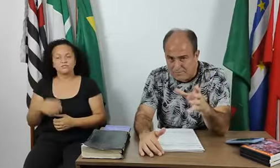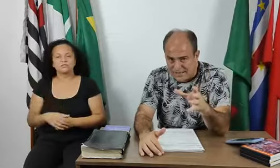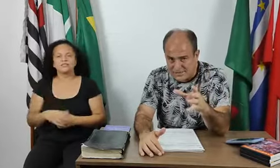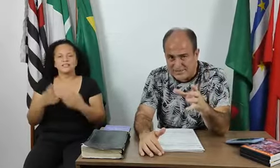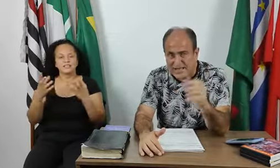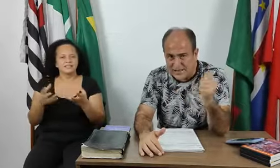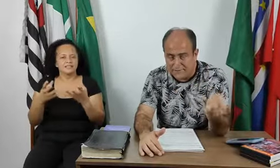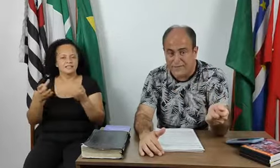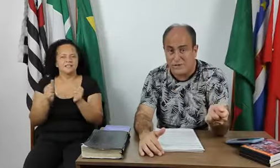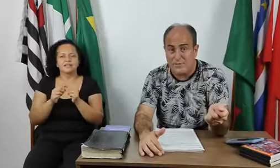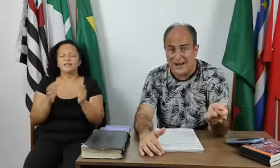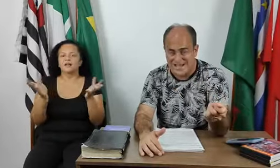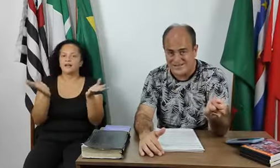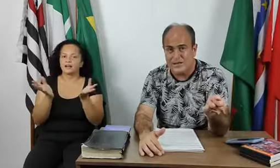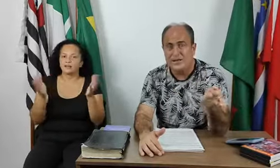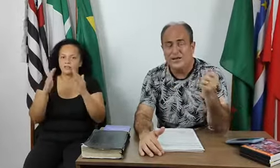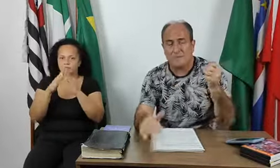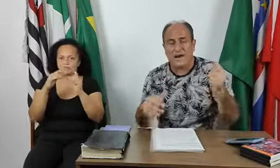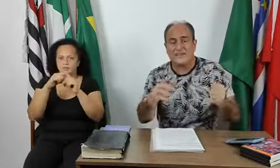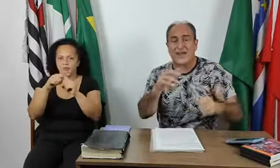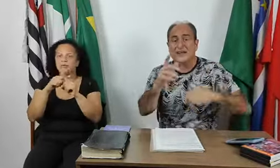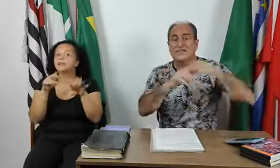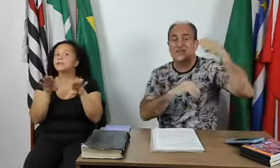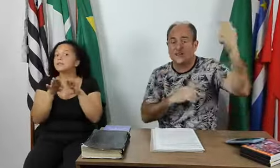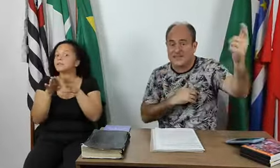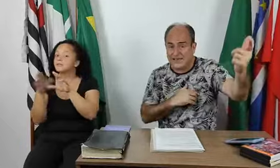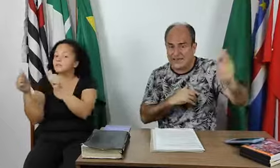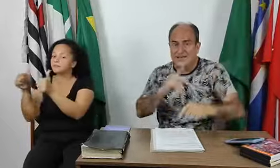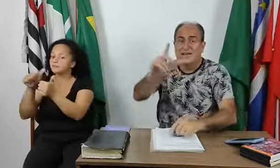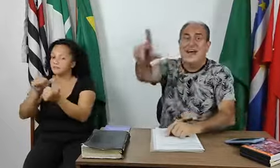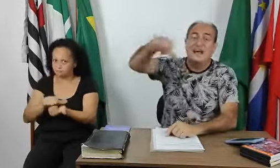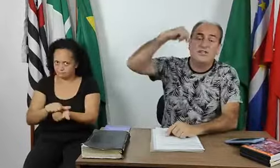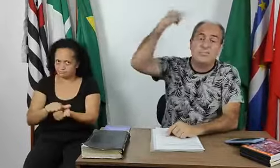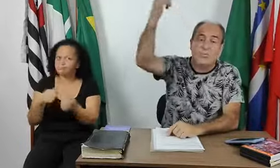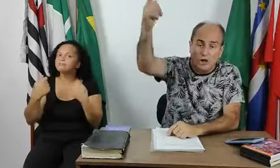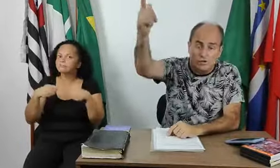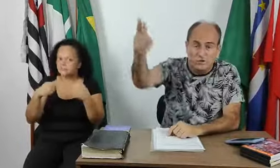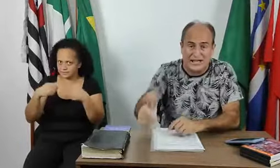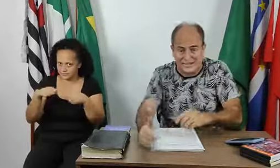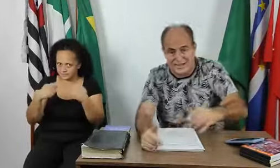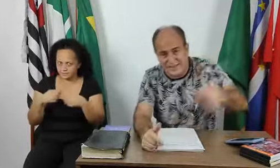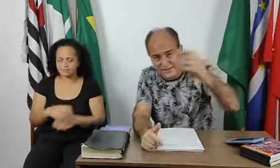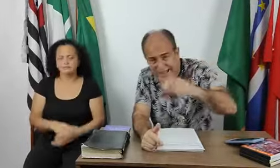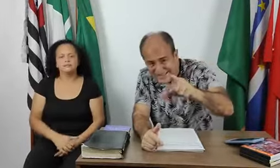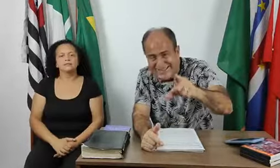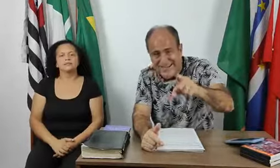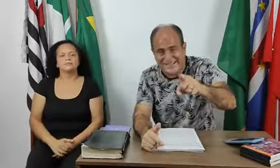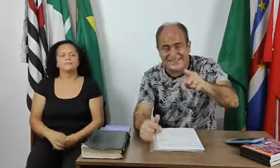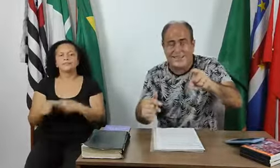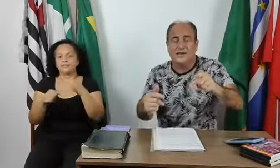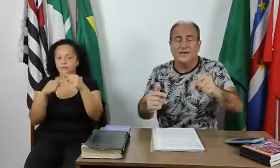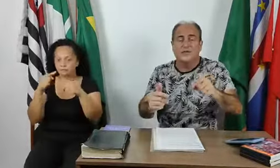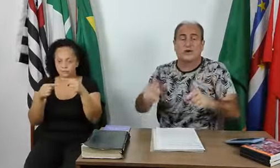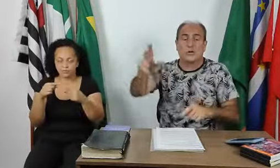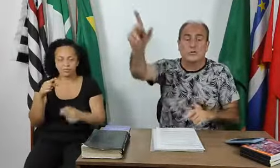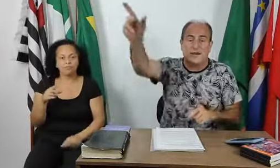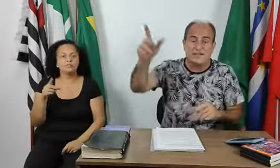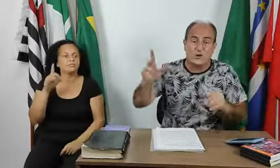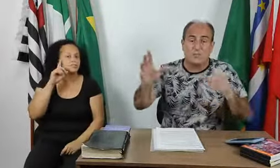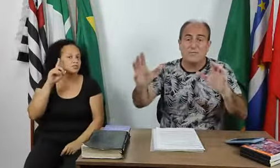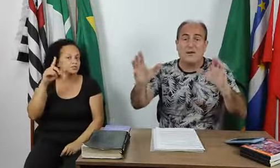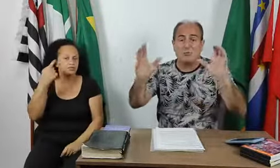também batizar, tem que fazer o Abrace. É para estar aqui dia 6. Aí depois do dia 6, dia 13, nós